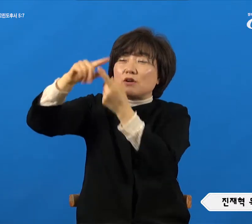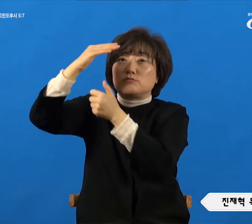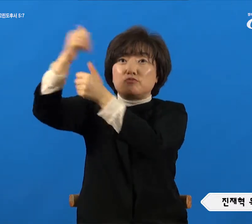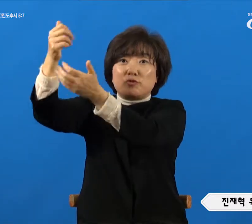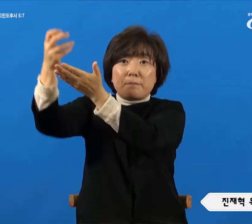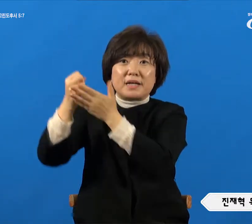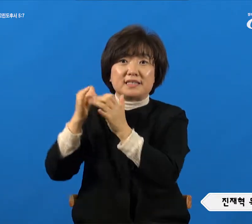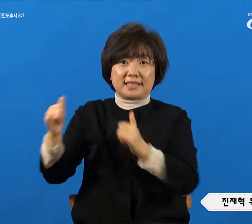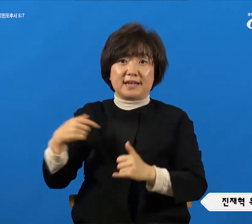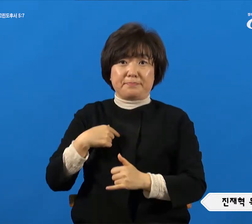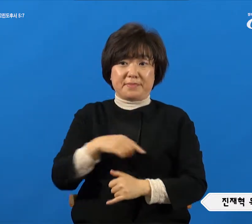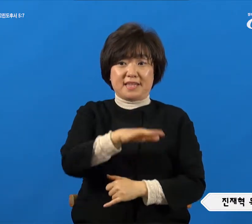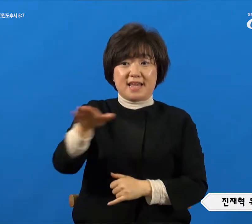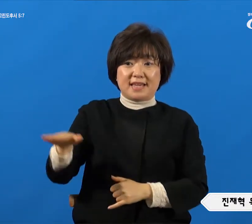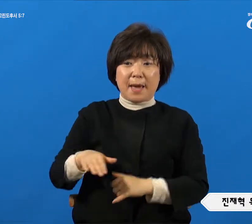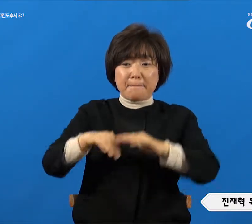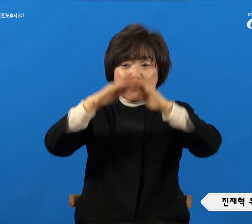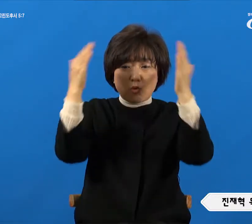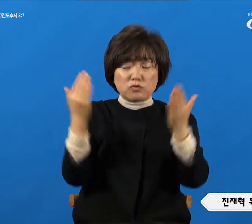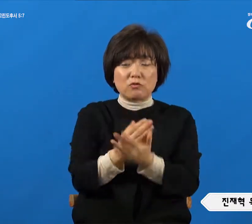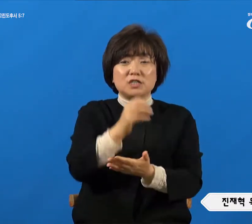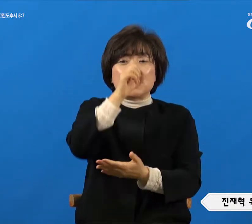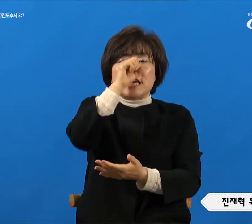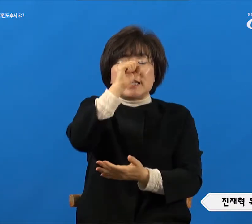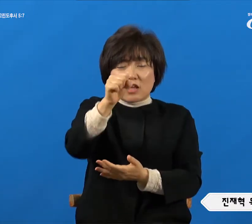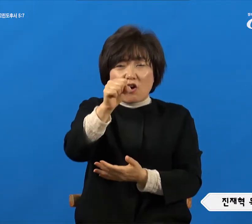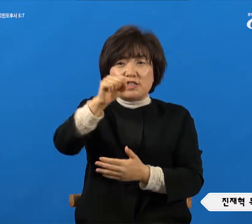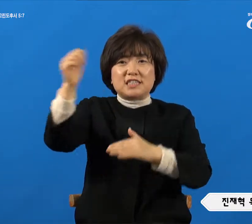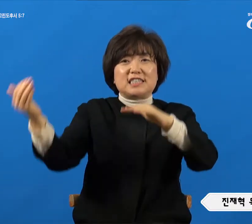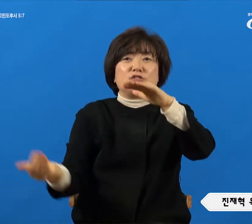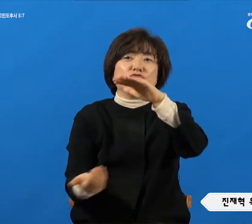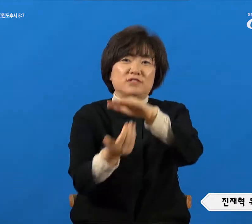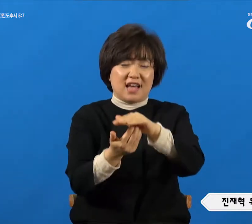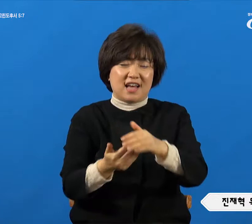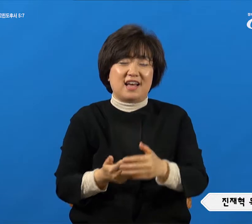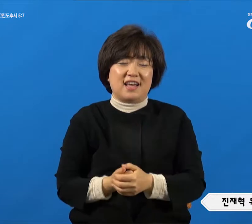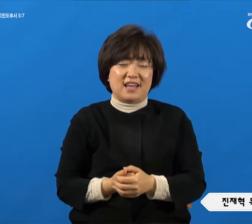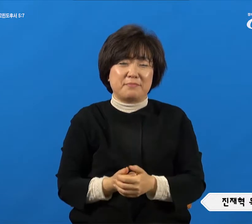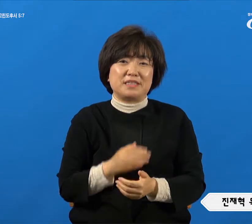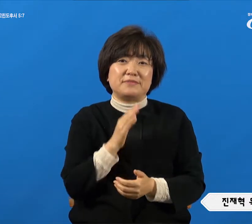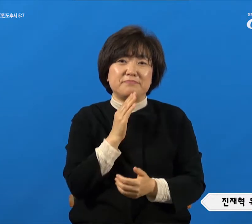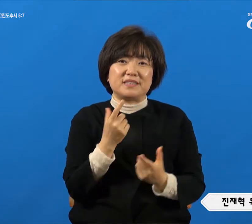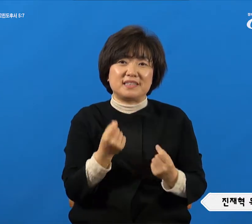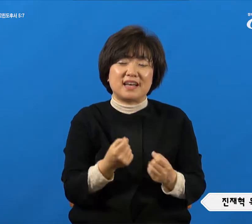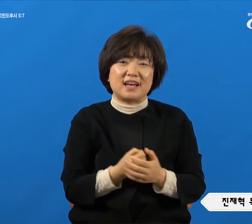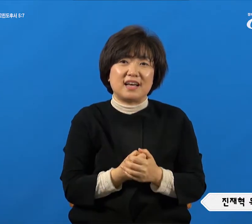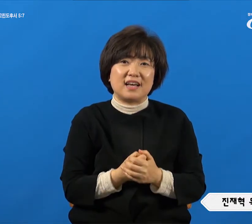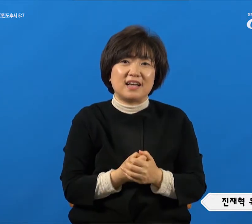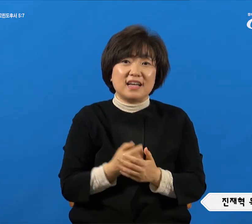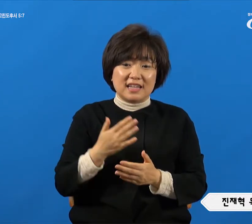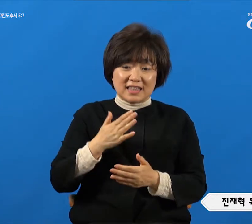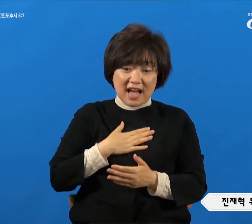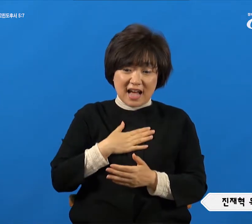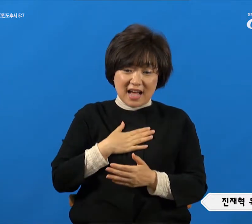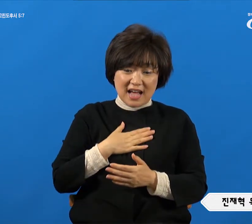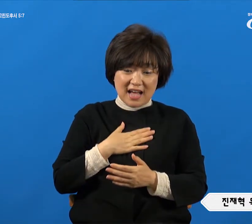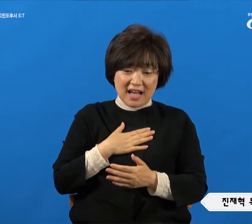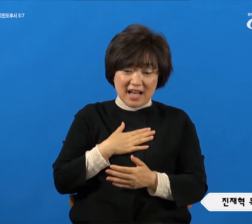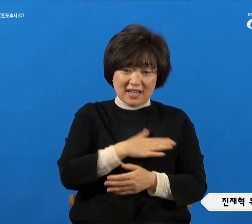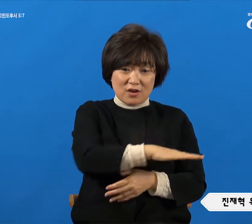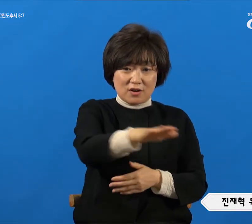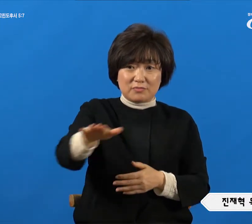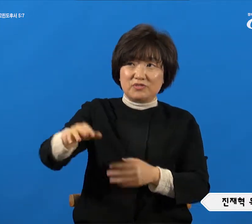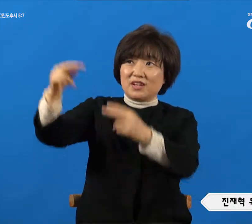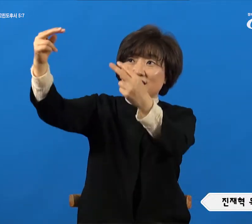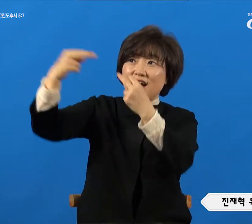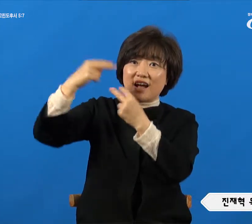자들에게 모든 것이 합력하여 선을 이루노니라. 그렇습니다. 여러분과 저를 향해서